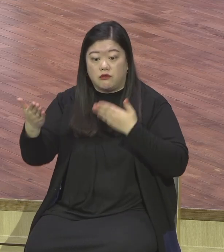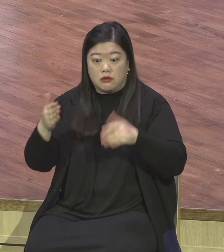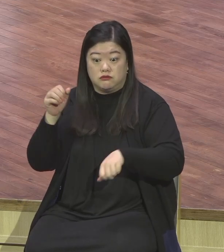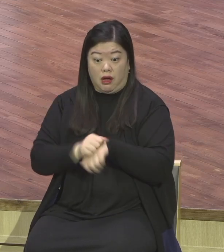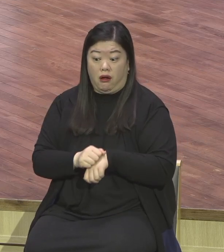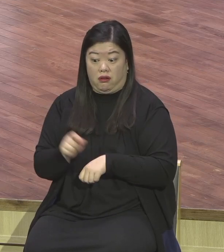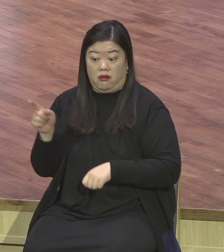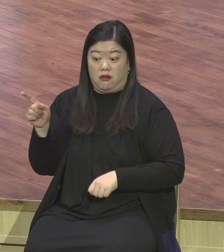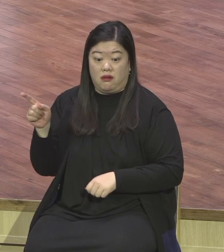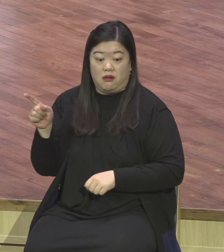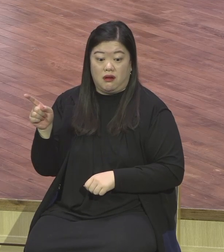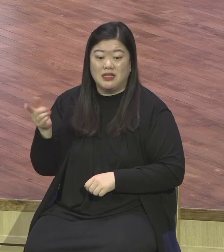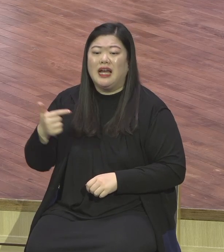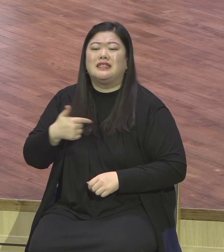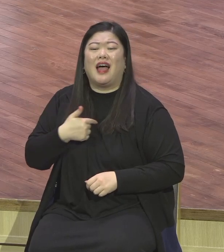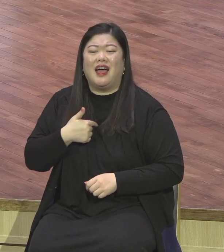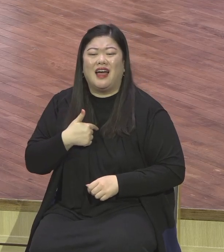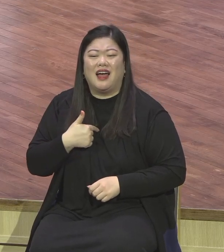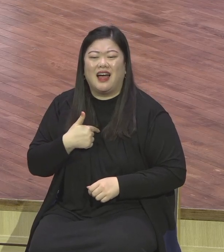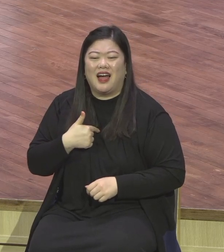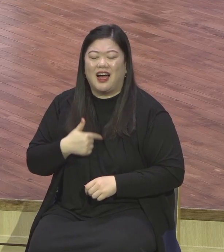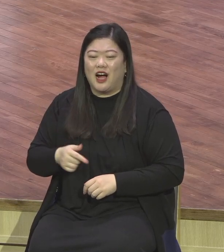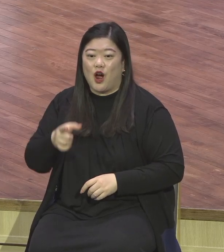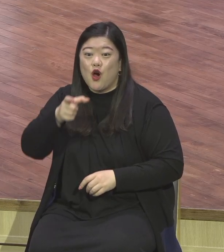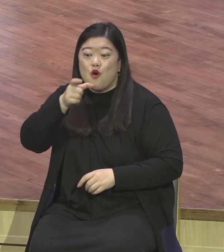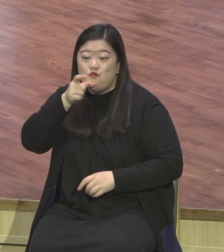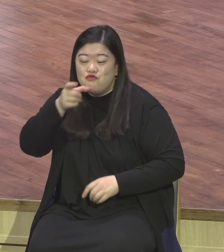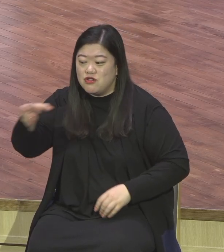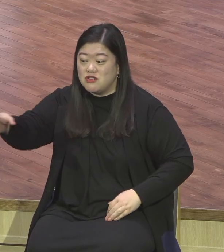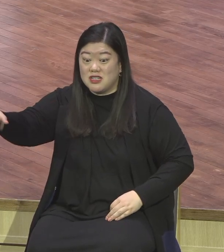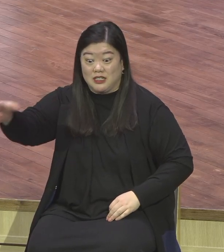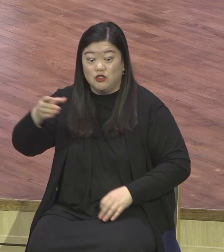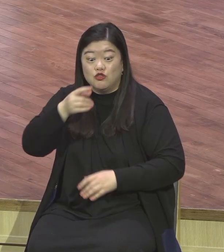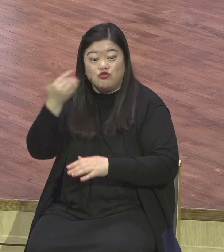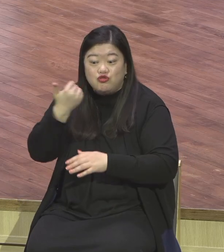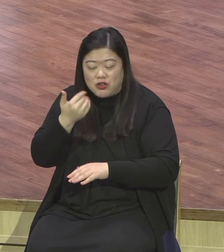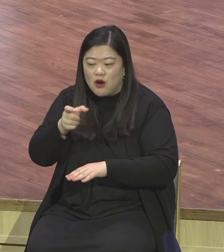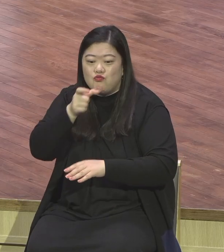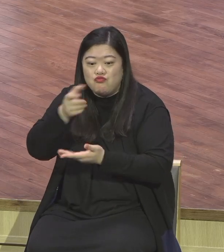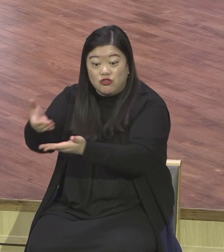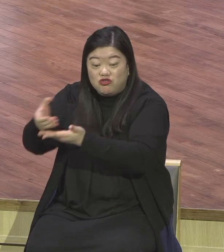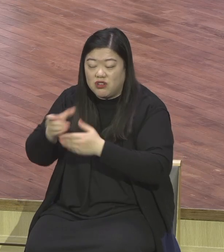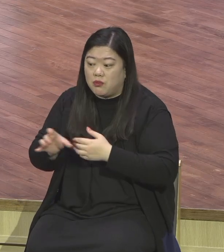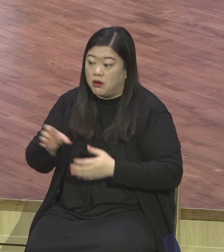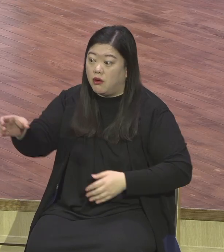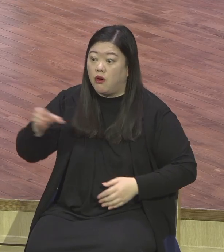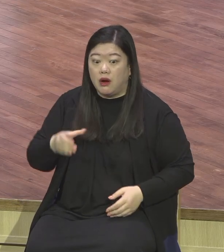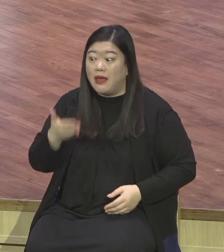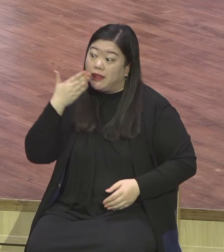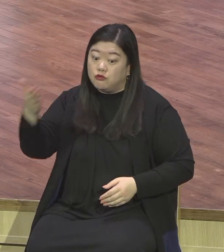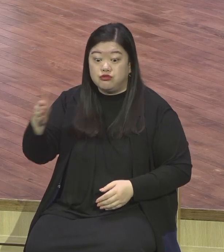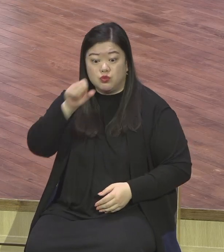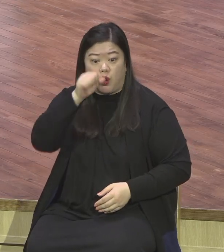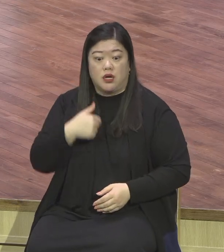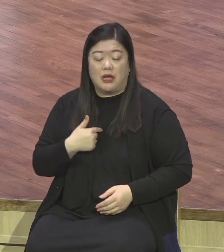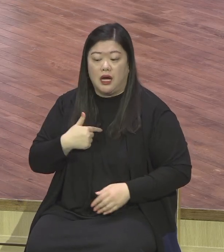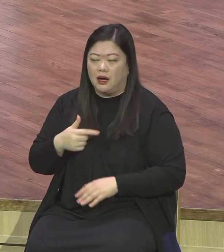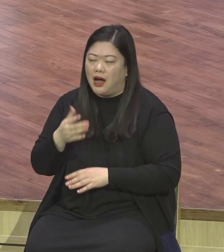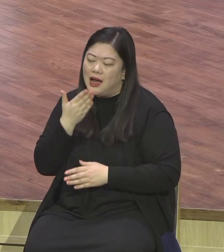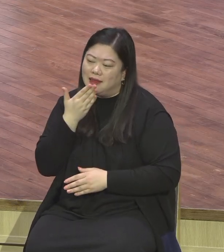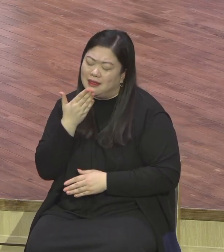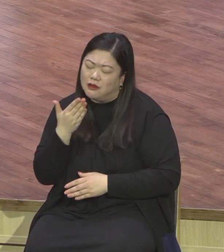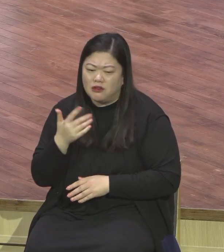우리도 참 저도 잘 안 돼 있어요 누가 이렇게 물을 갖다 주면 땡큐 해야 되잖아 미국은 부인이 물 갖다 주면 아이가 뭘 심부름해서